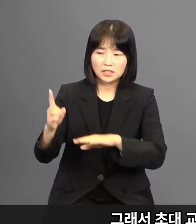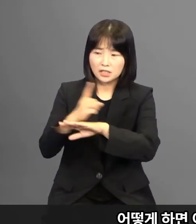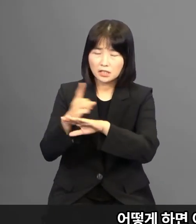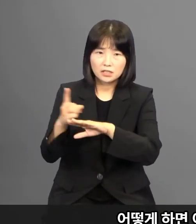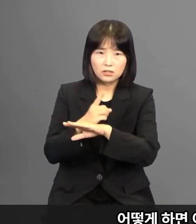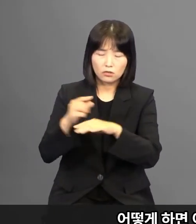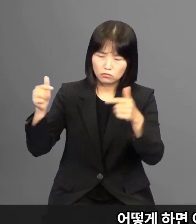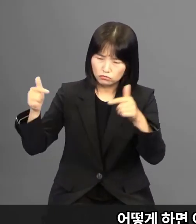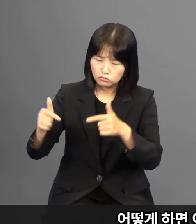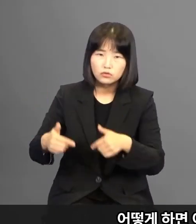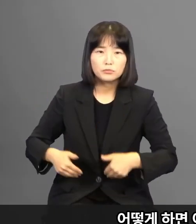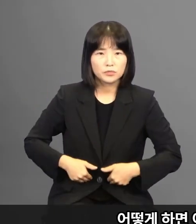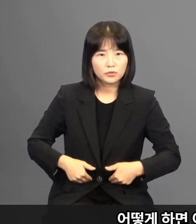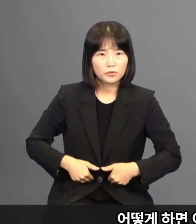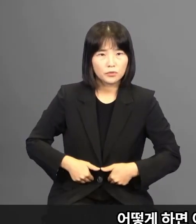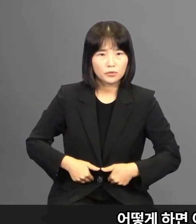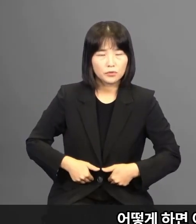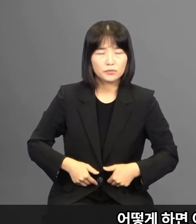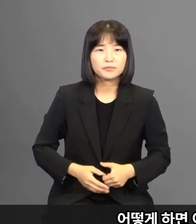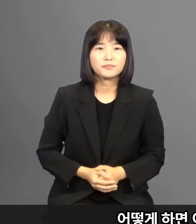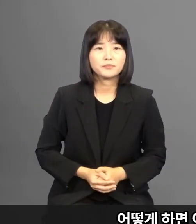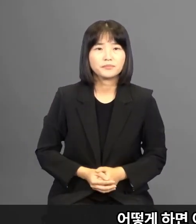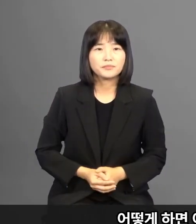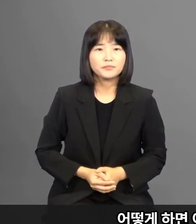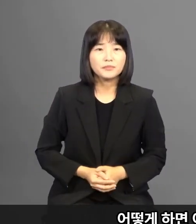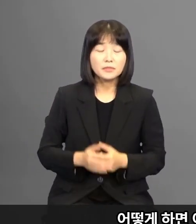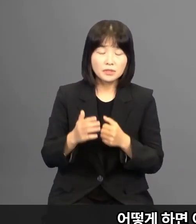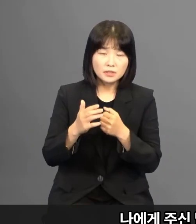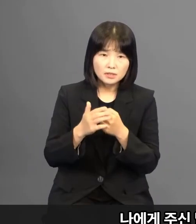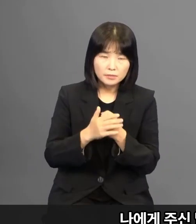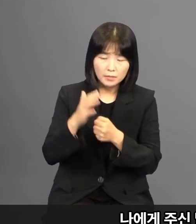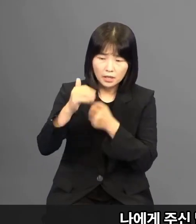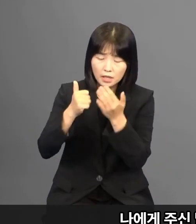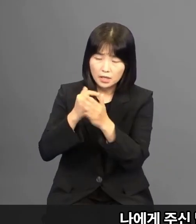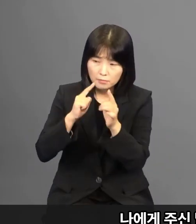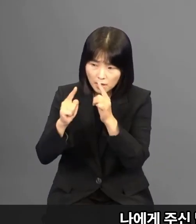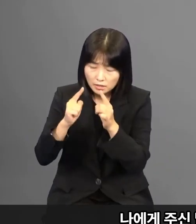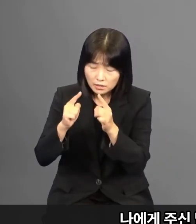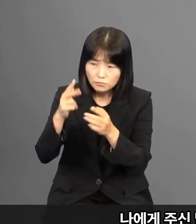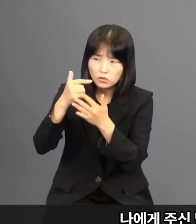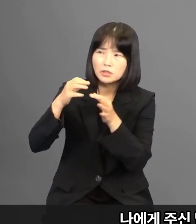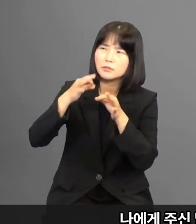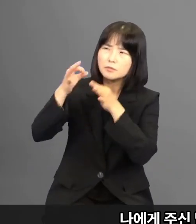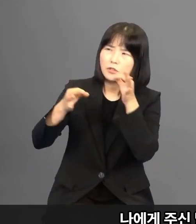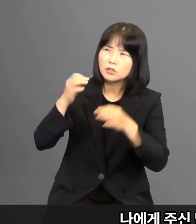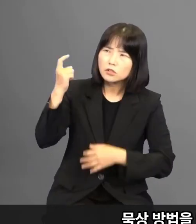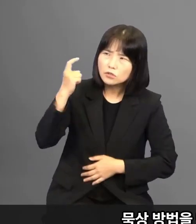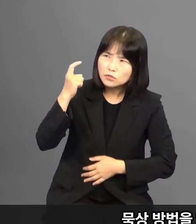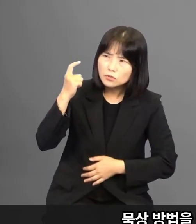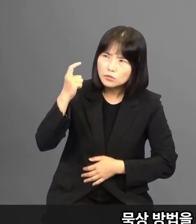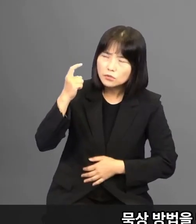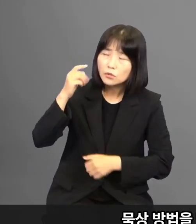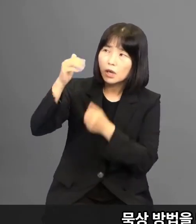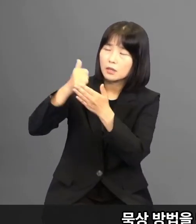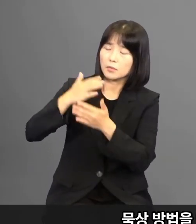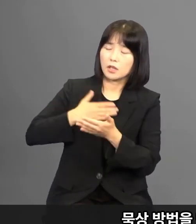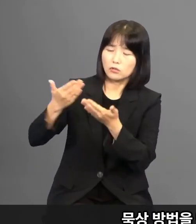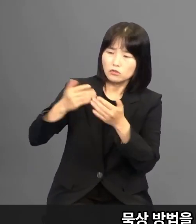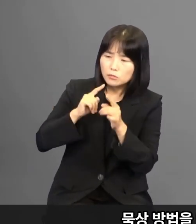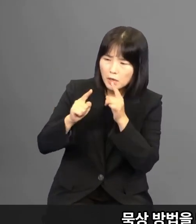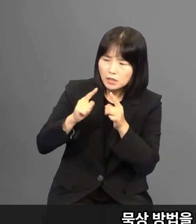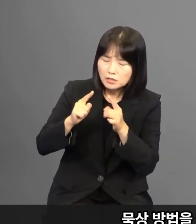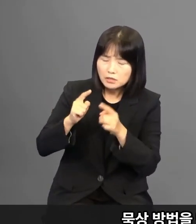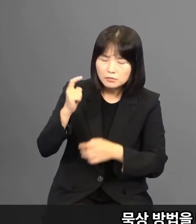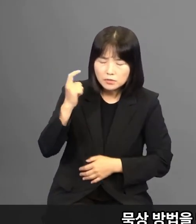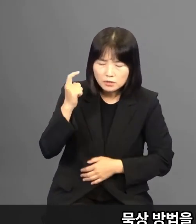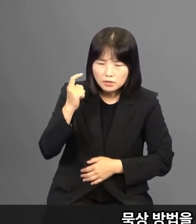말씀을 어떻게 하면 이것을 주의 음성으로 듣고 나에게 주신 말씀으로 들을 수 있을까, 묵상 방법을